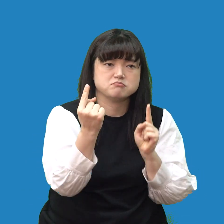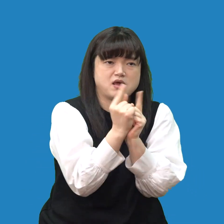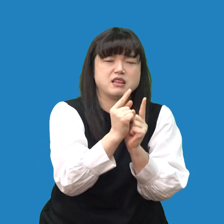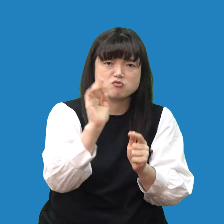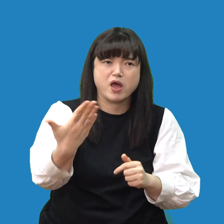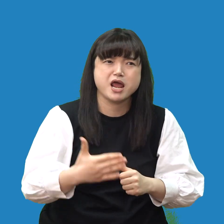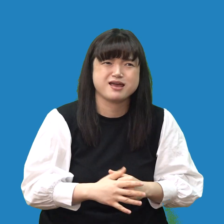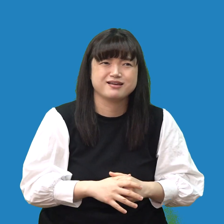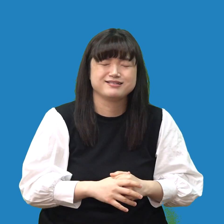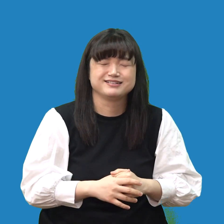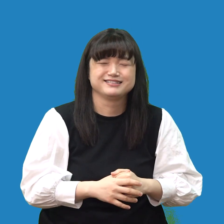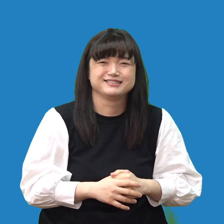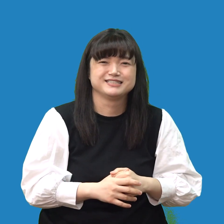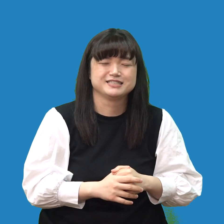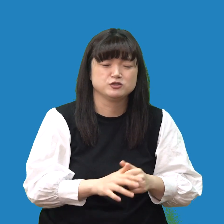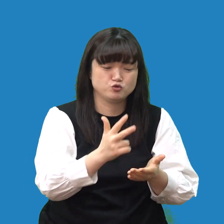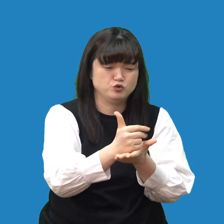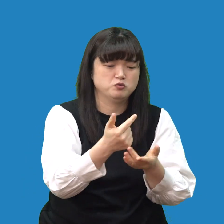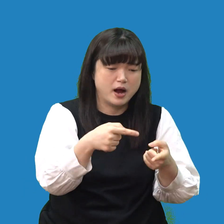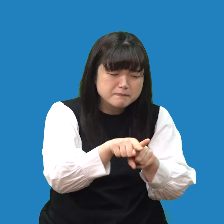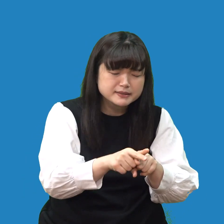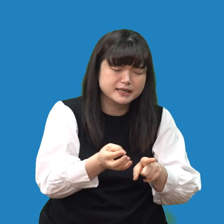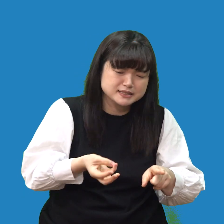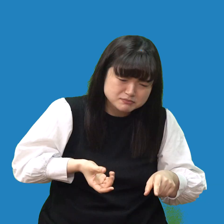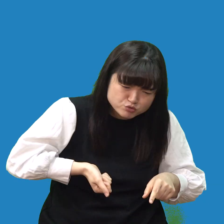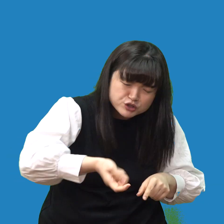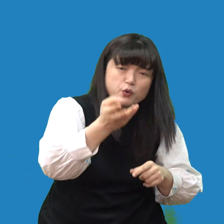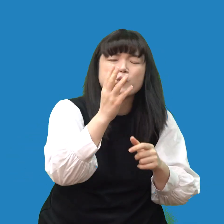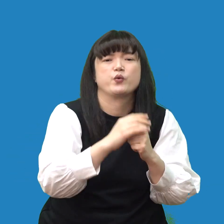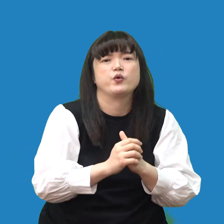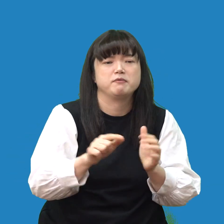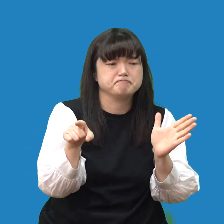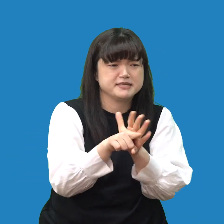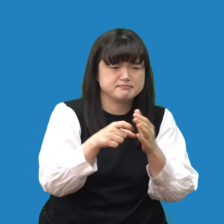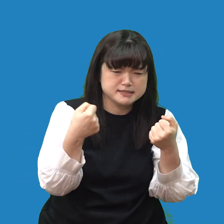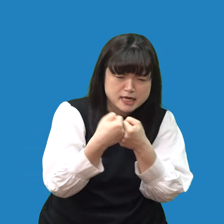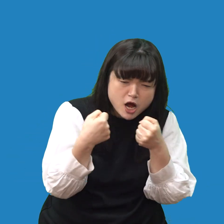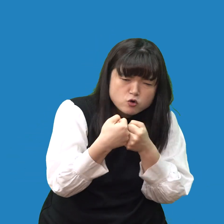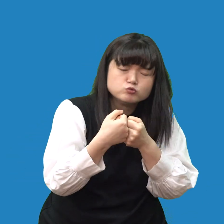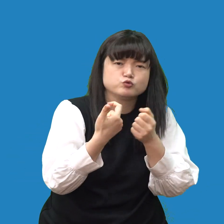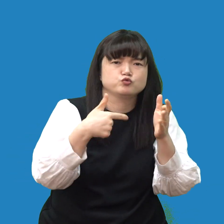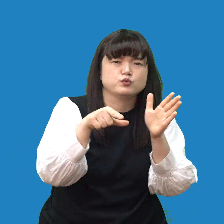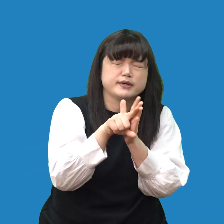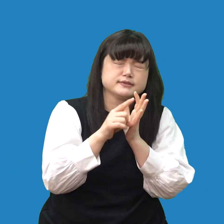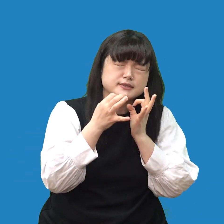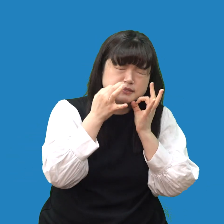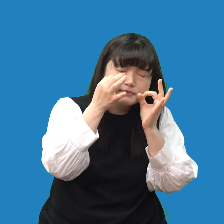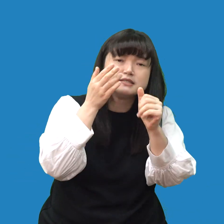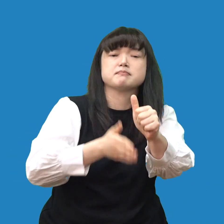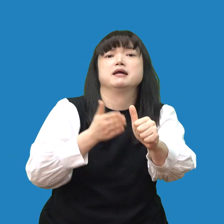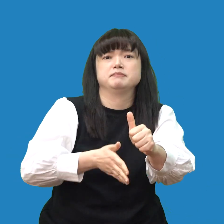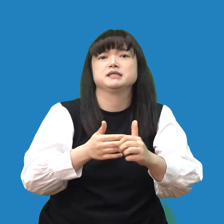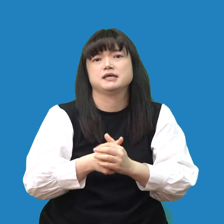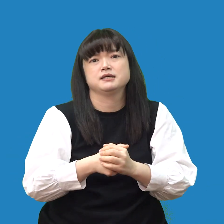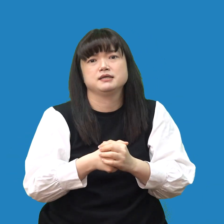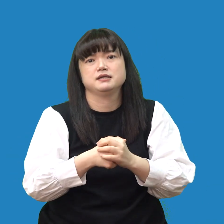겁니다. 이제 주님과 함께 씨를 뿌리고 믿음의 싸움을 다시 싸우는 세대가 되기를 바랍니다.